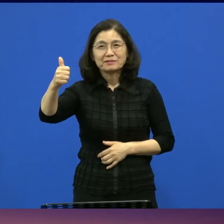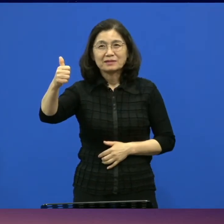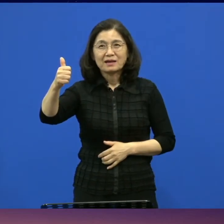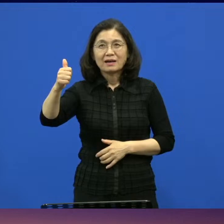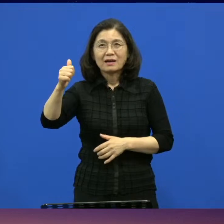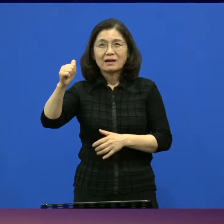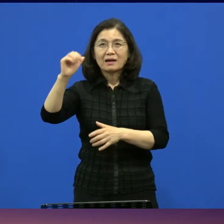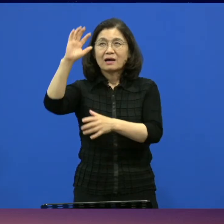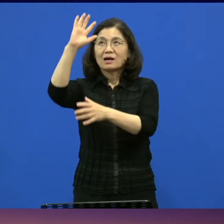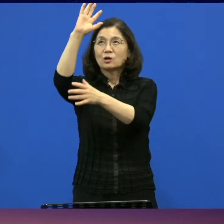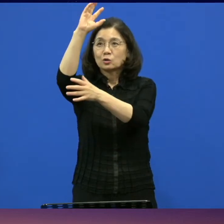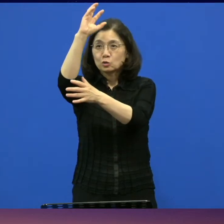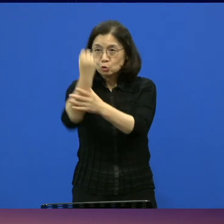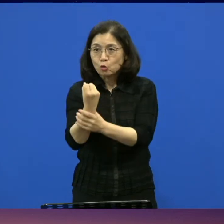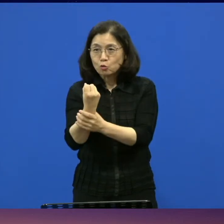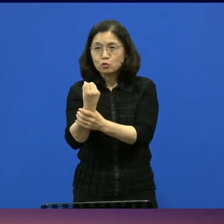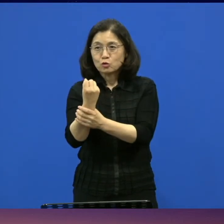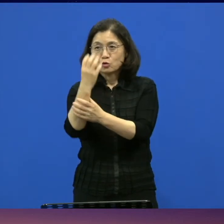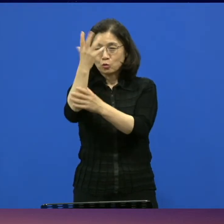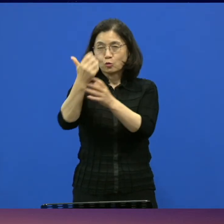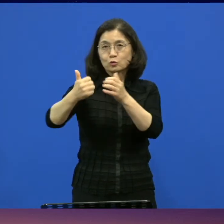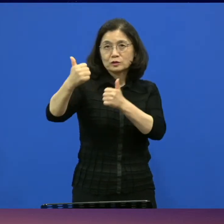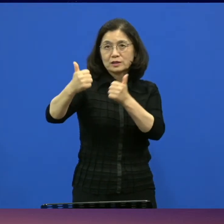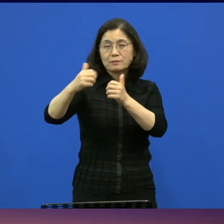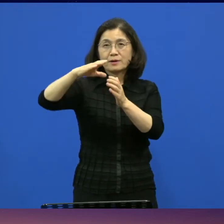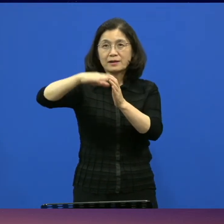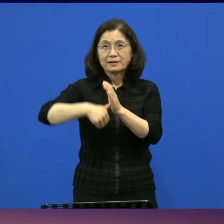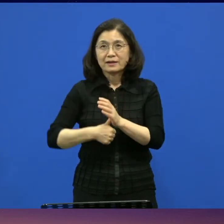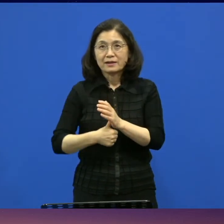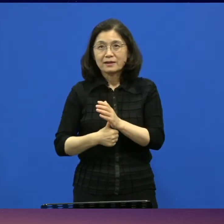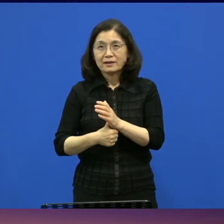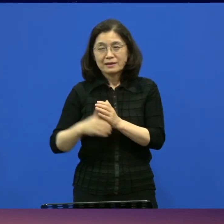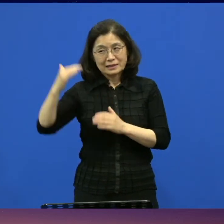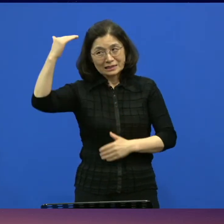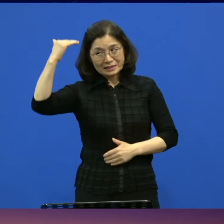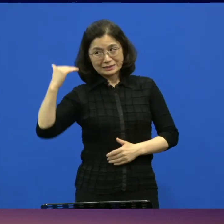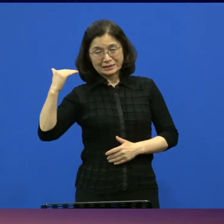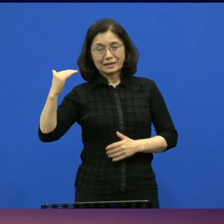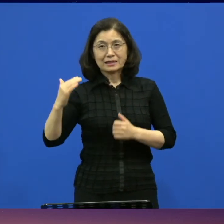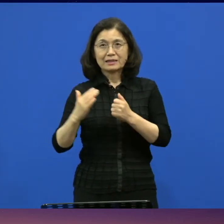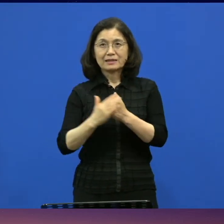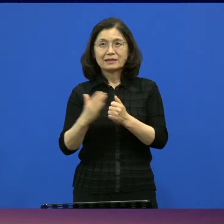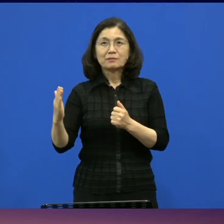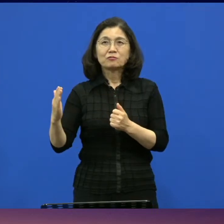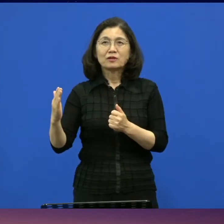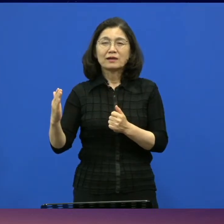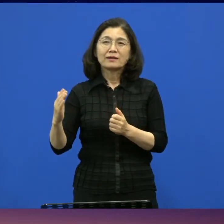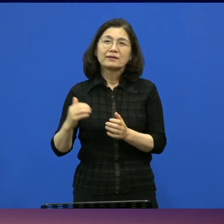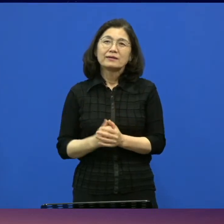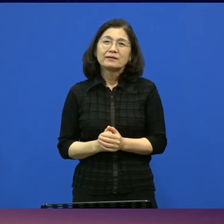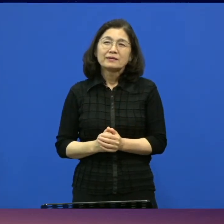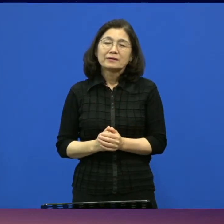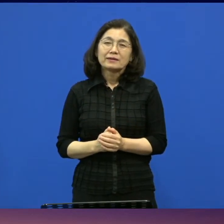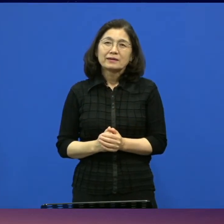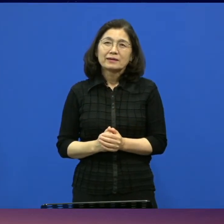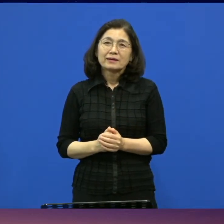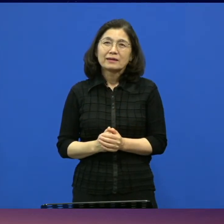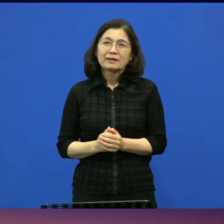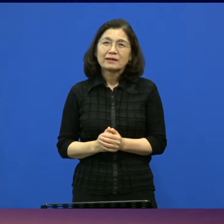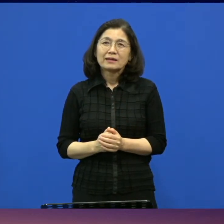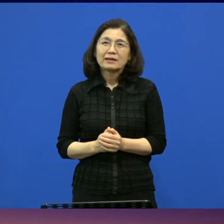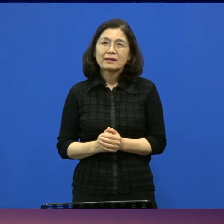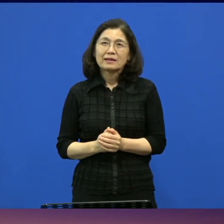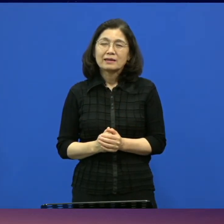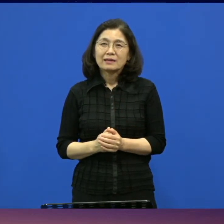농구를 이제 막 하는데 근데 자기는 이게 전혀 이렇게 이 코치가 안